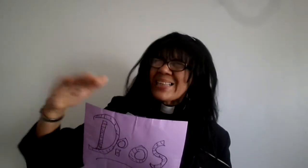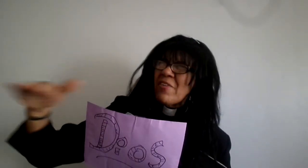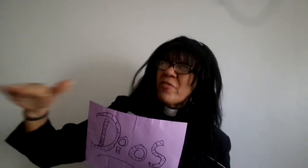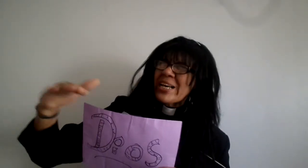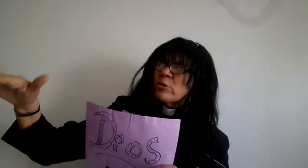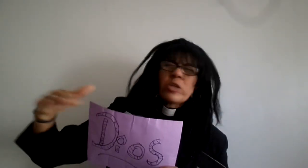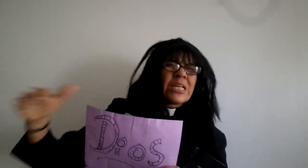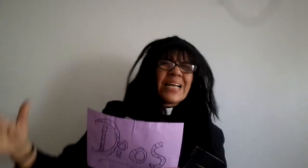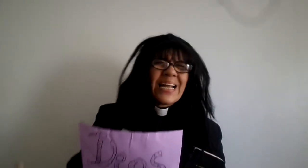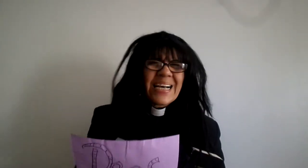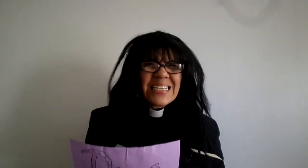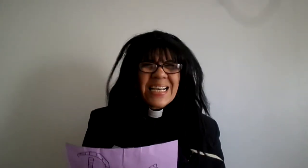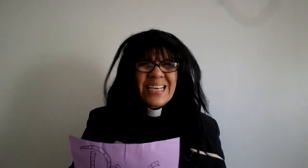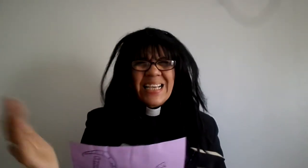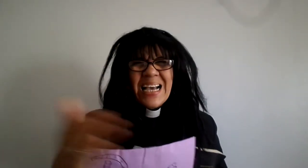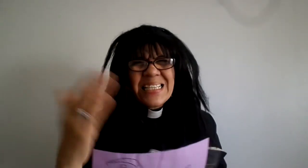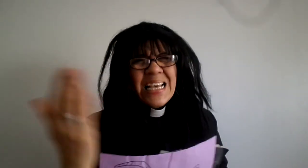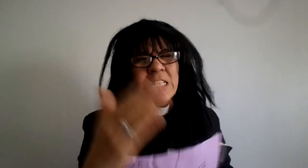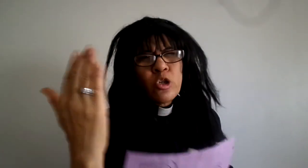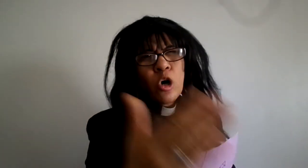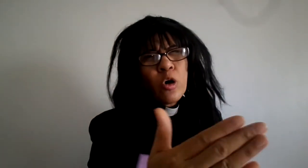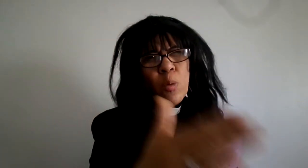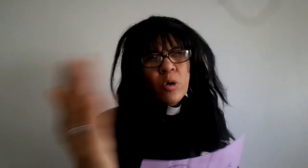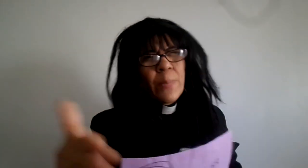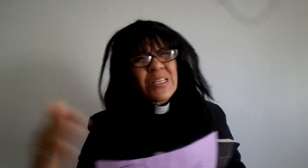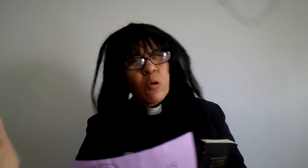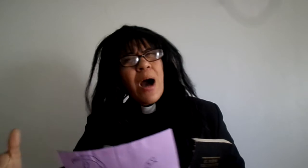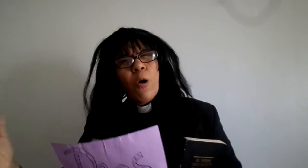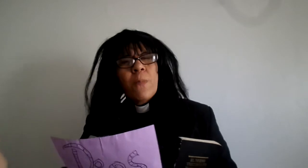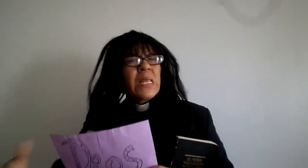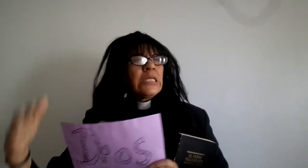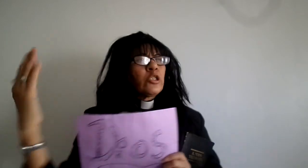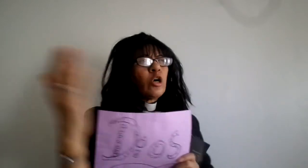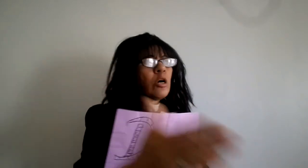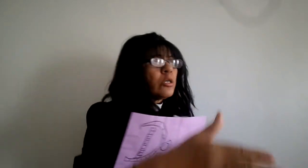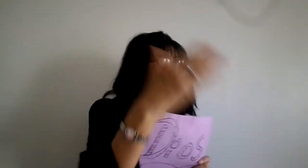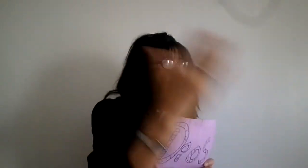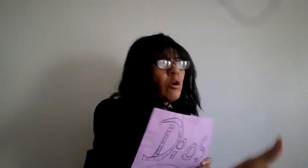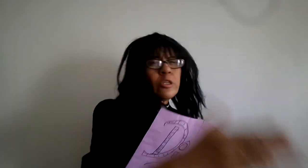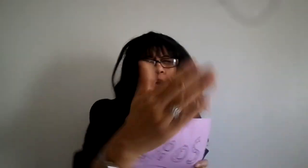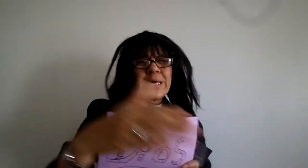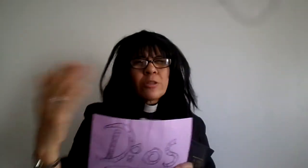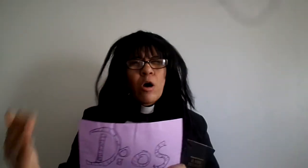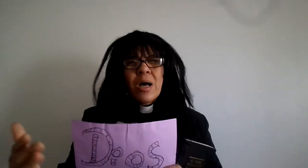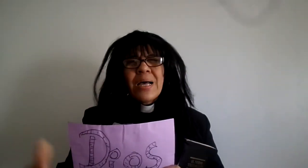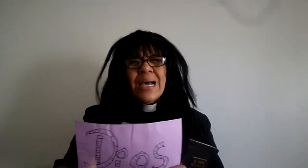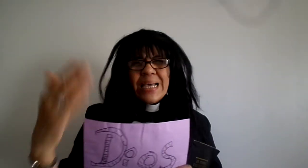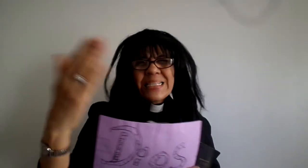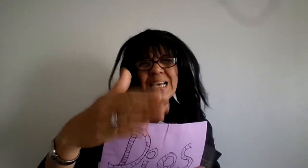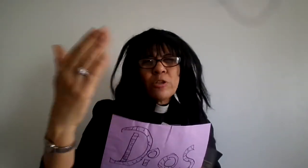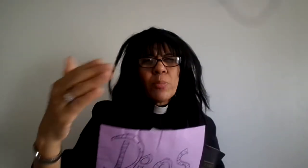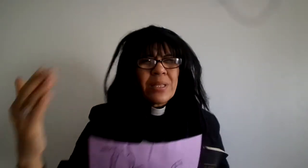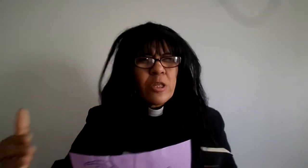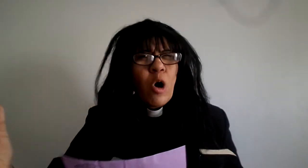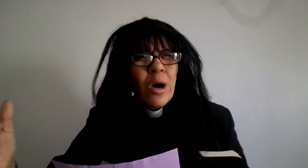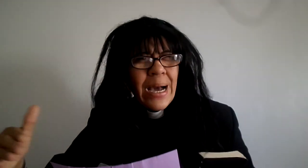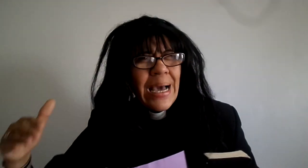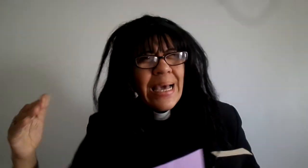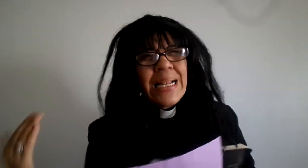no tienen nada en la casa, que ahí Dios, como le pasó a Jo, Dios, Dios, Dios quitó, ese es el nombre de Dios, él ha